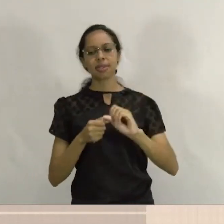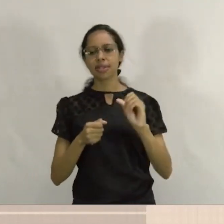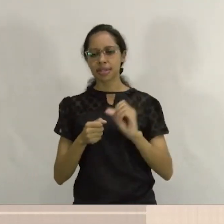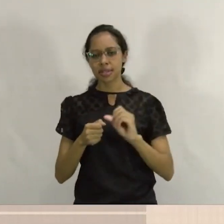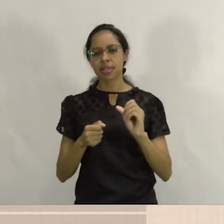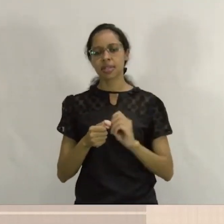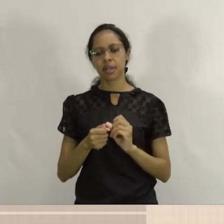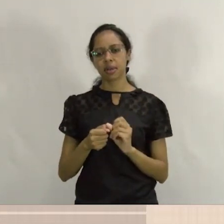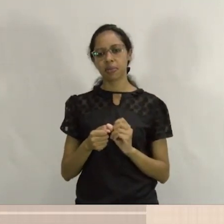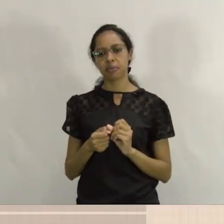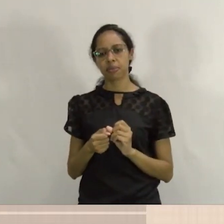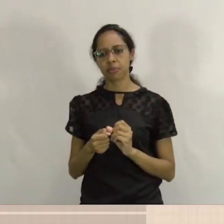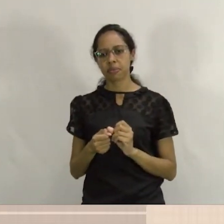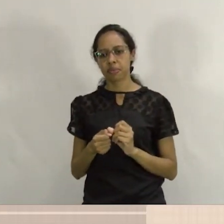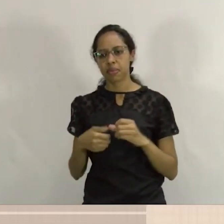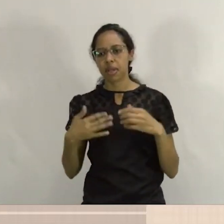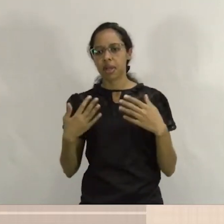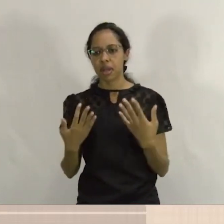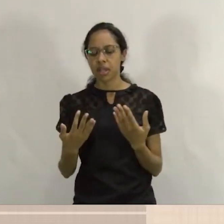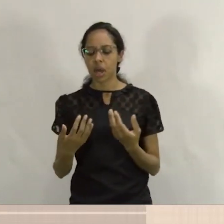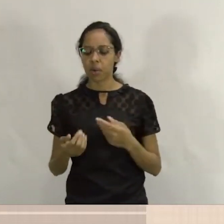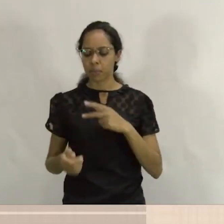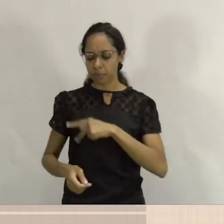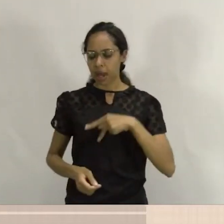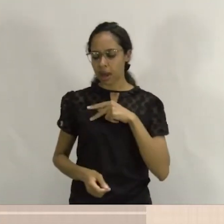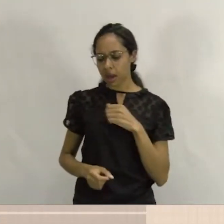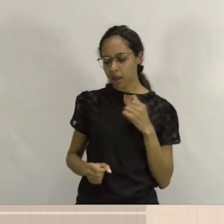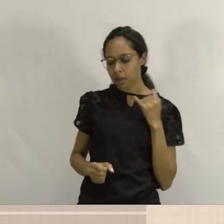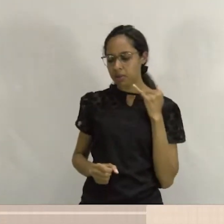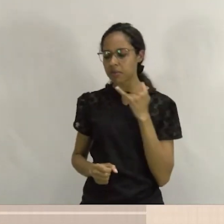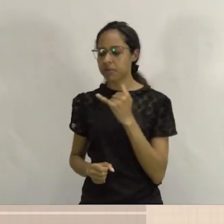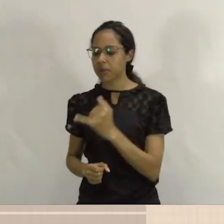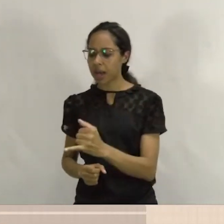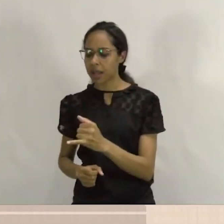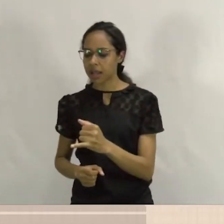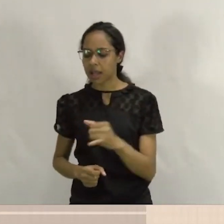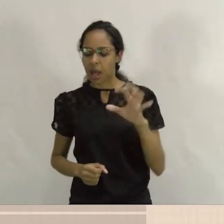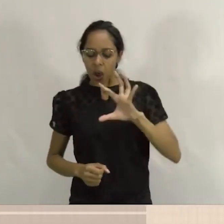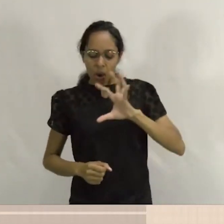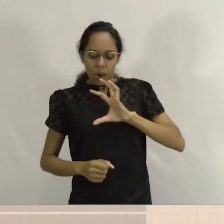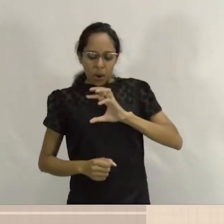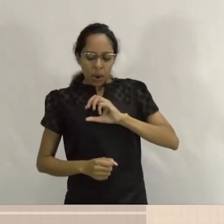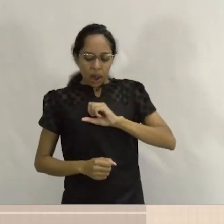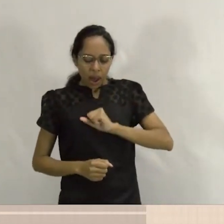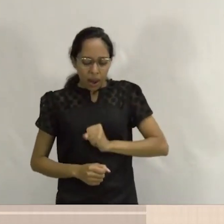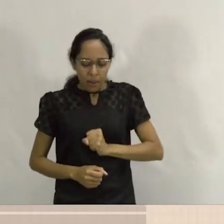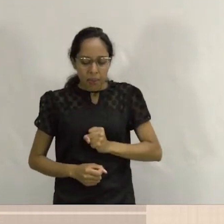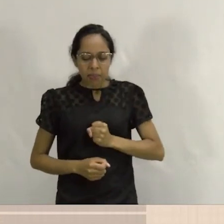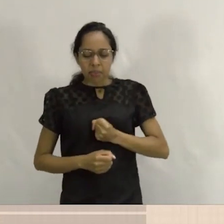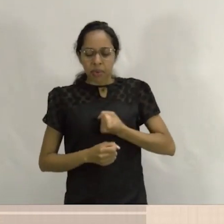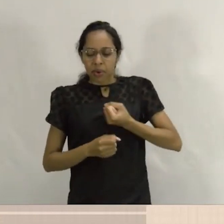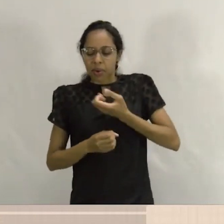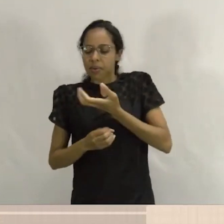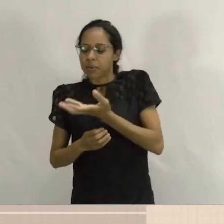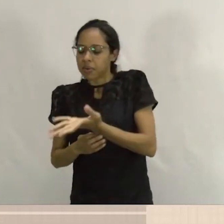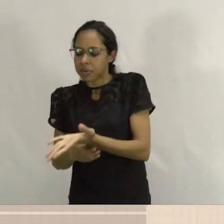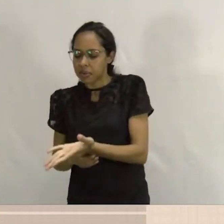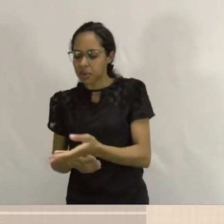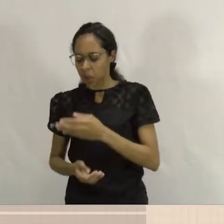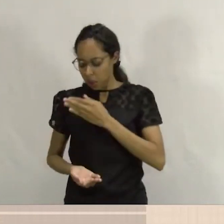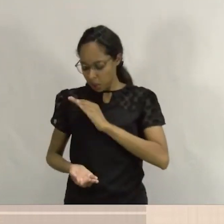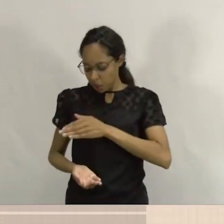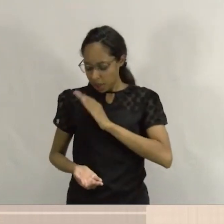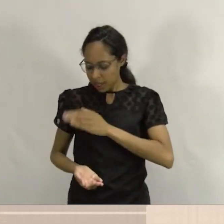o intuito da presente admoestação visa ao amor que procede de coração puro e